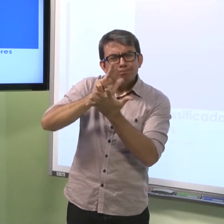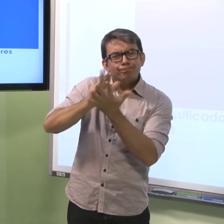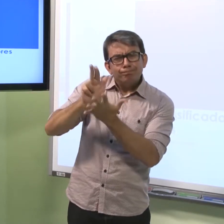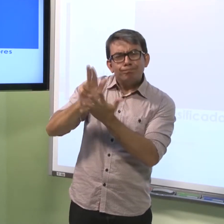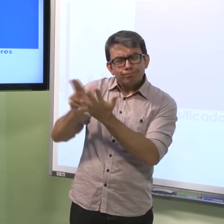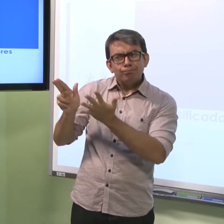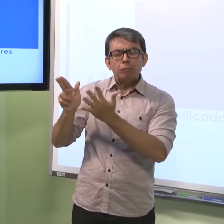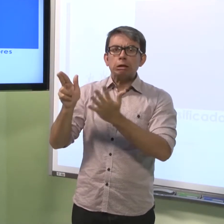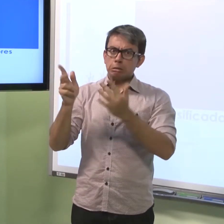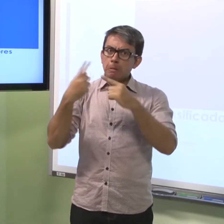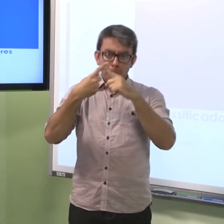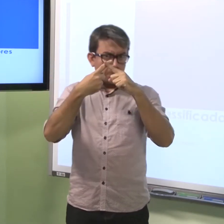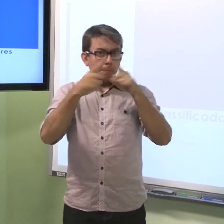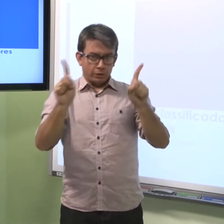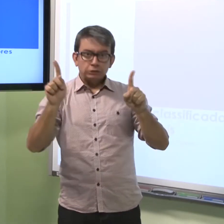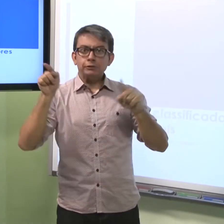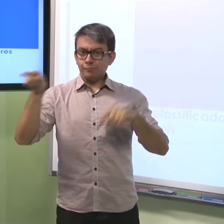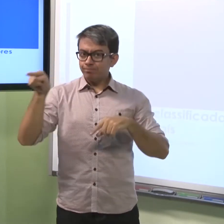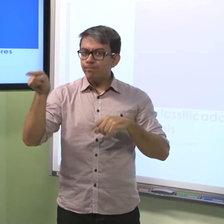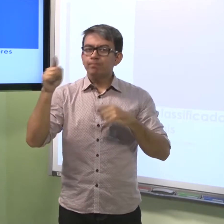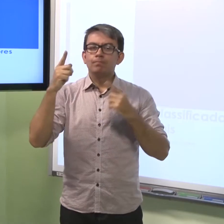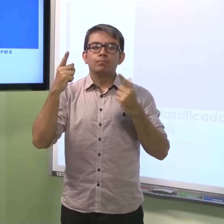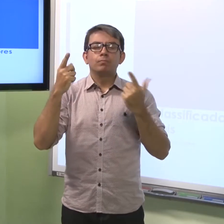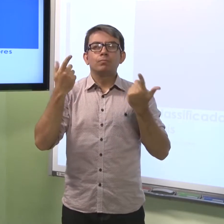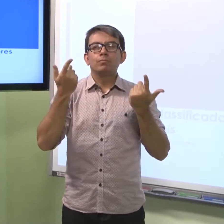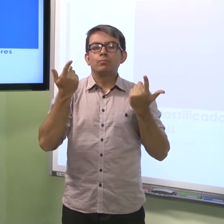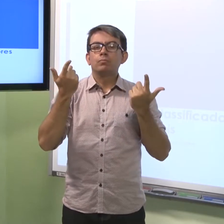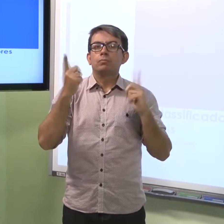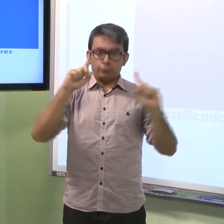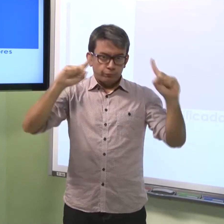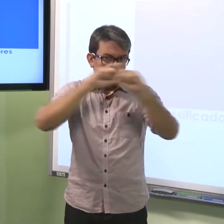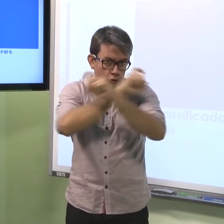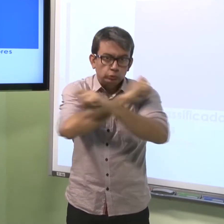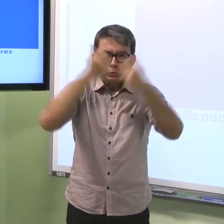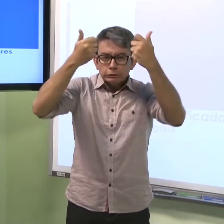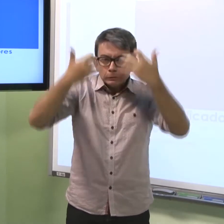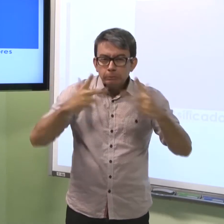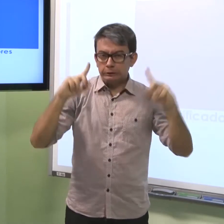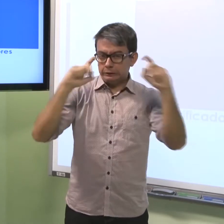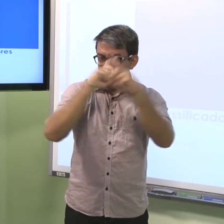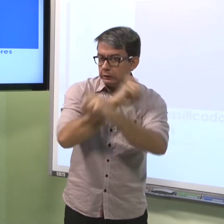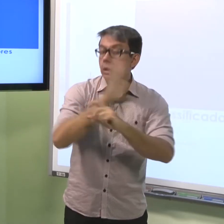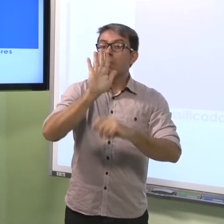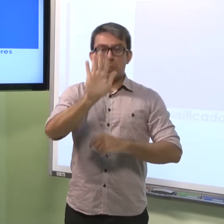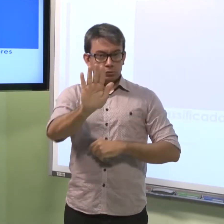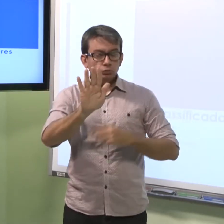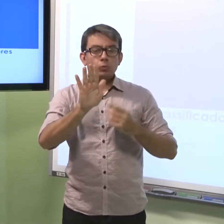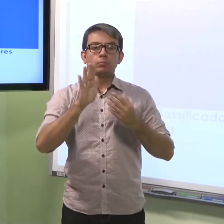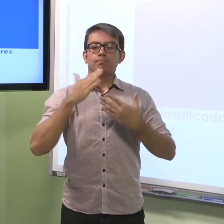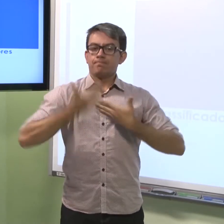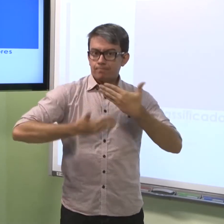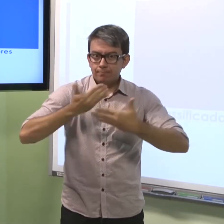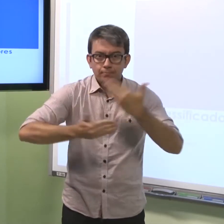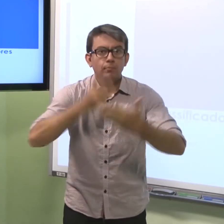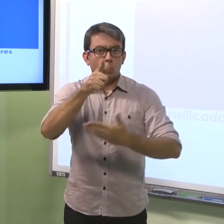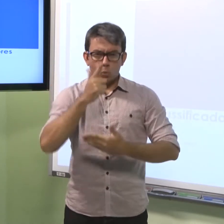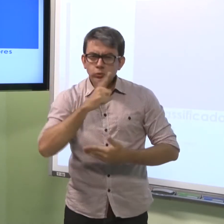cada aspecto dessas línguas relacionadas aos classificadores. Vou explicar sobre essas complexidades. Vocês